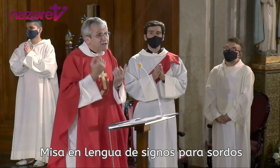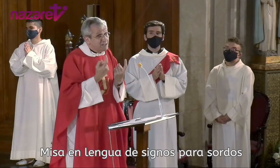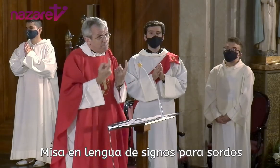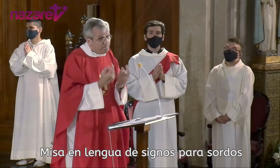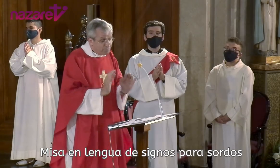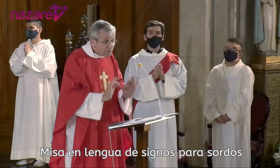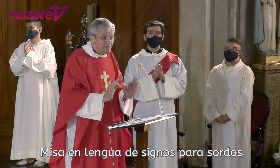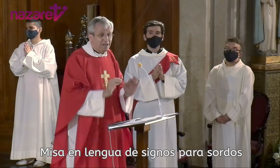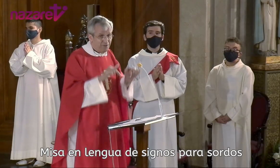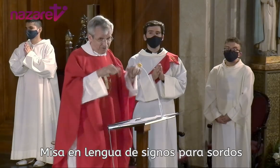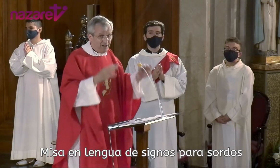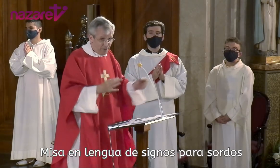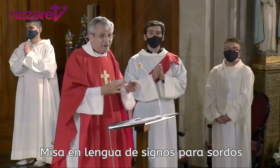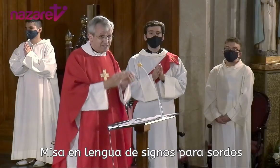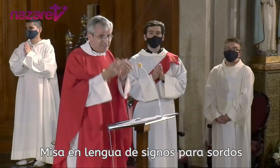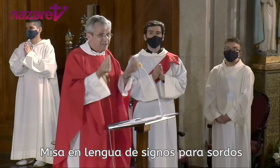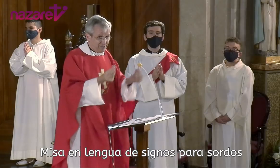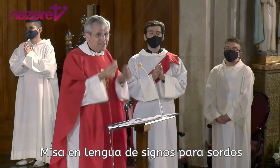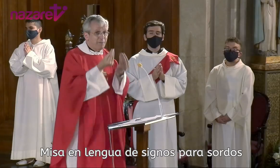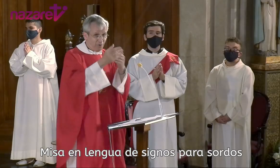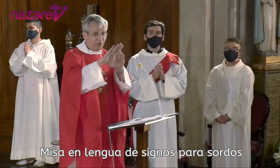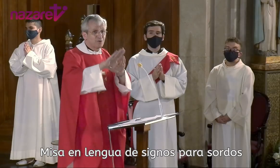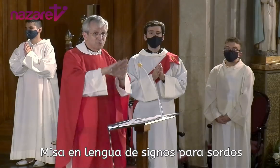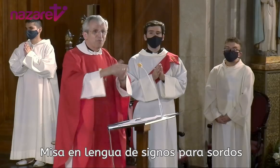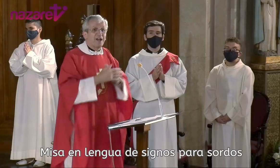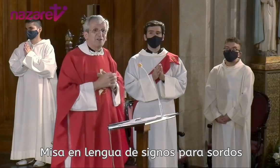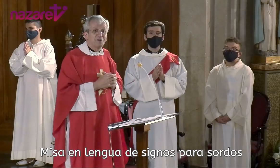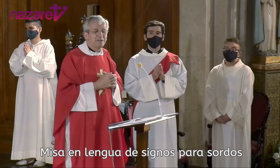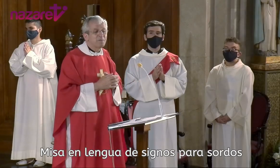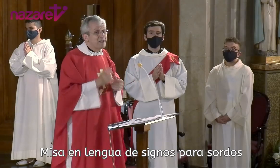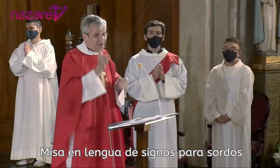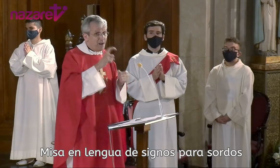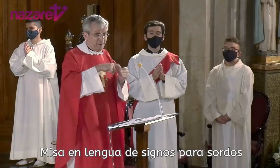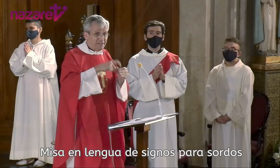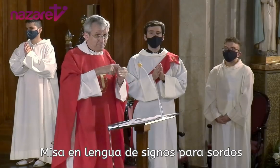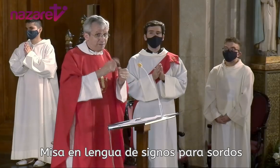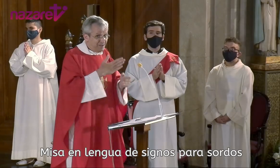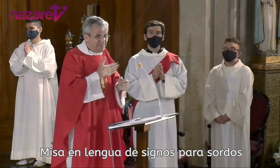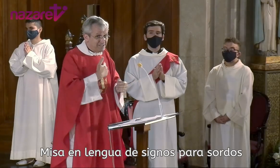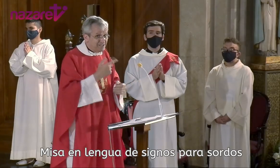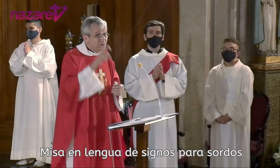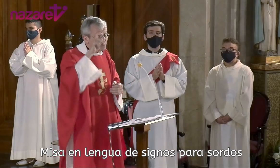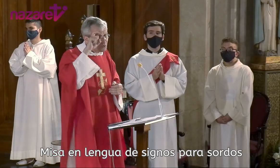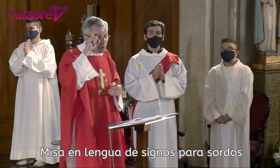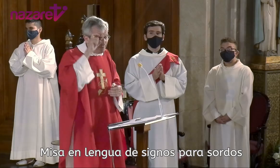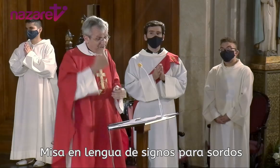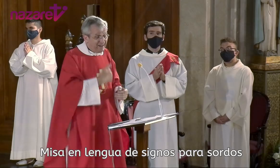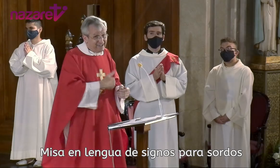esta purificación. La Eucaristía es el mejor sufragio. Él participaba de ese deseo. Su nombre,